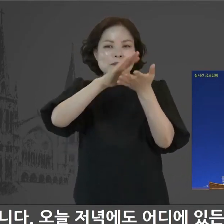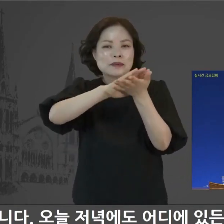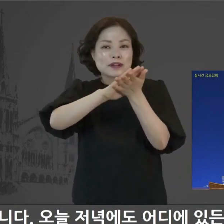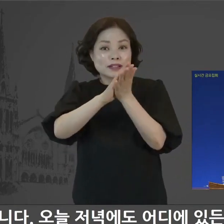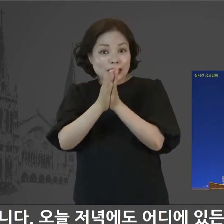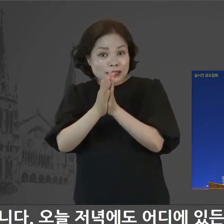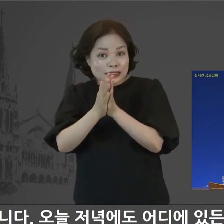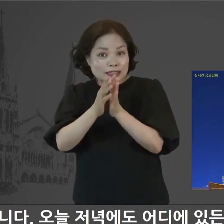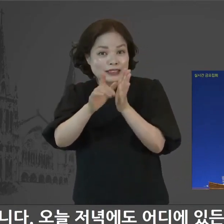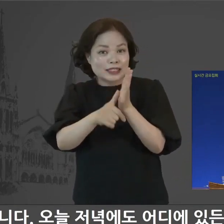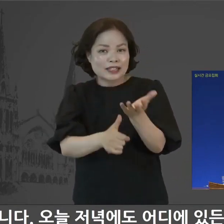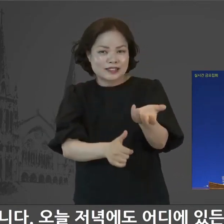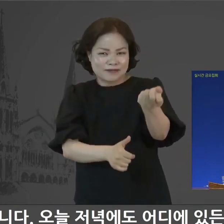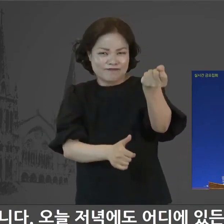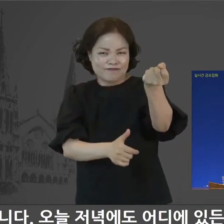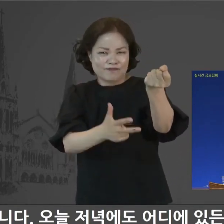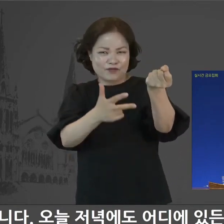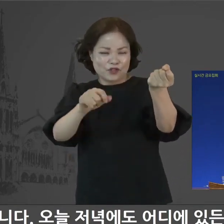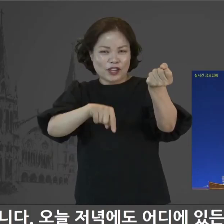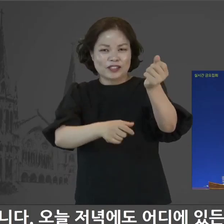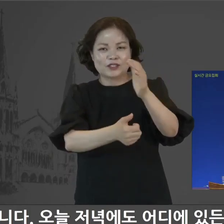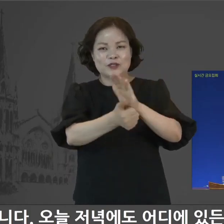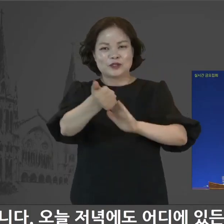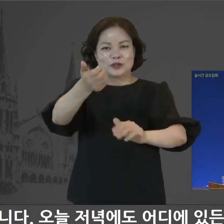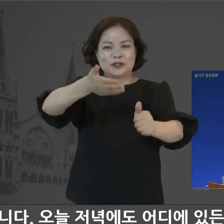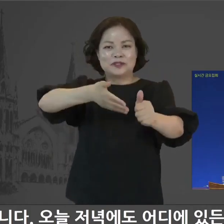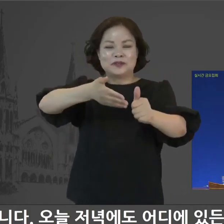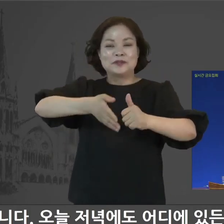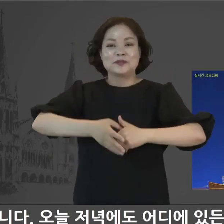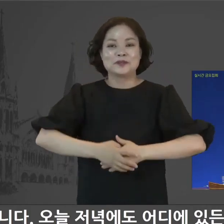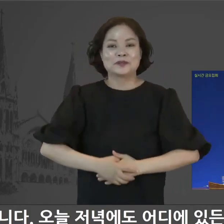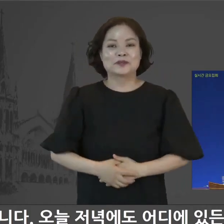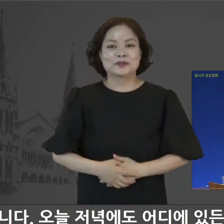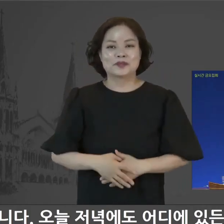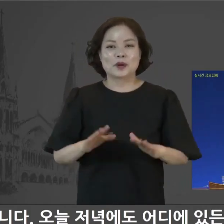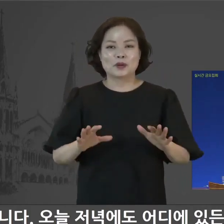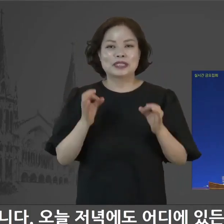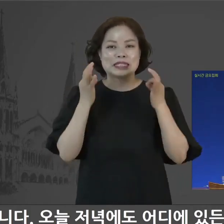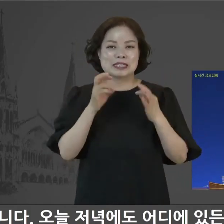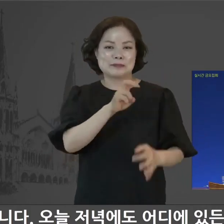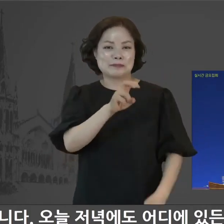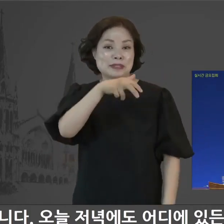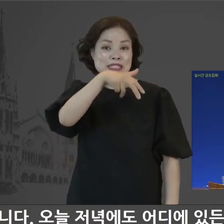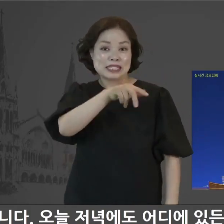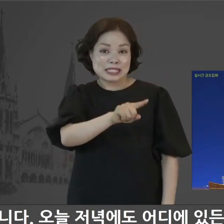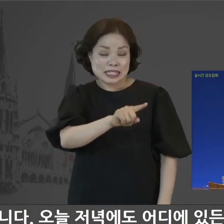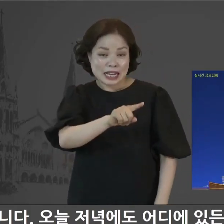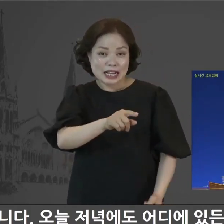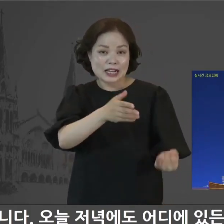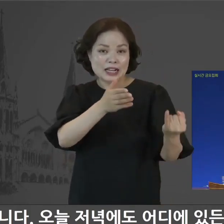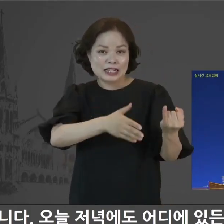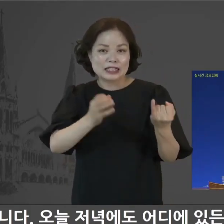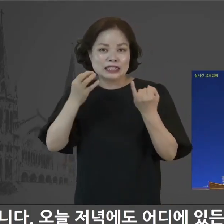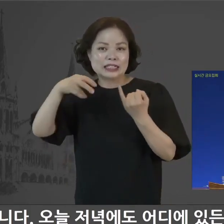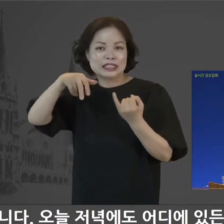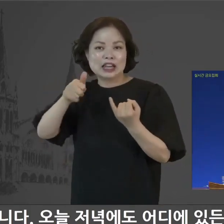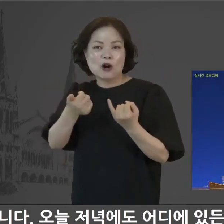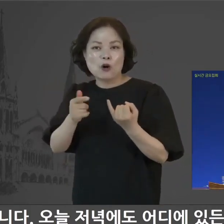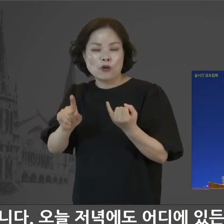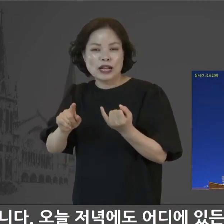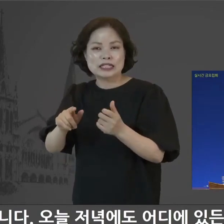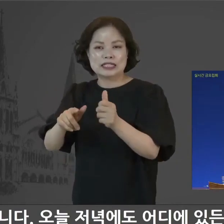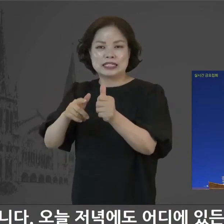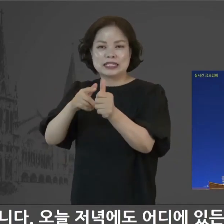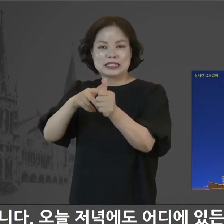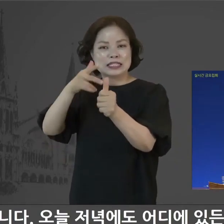시간 가질 수 있기를 주 안에서 소망합니다. 오늘 김미자 권사님 또 김경환 집사님